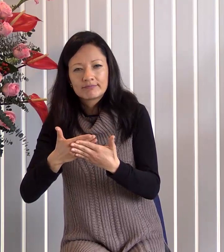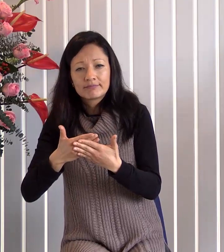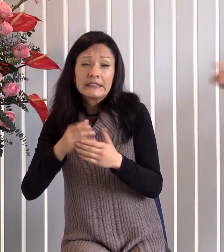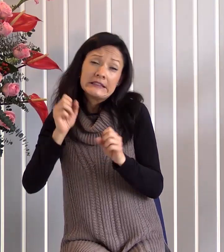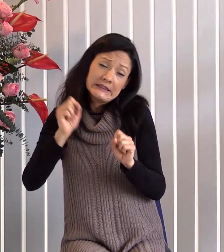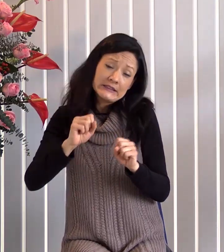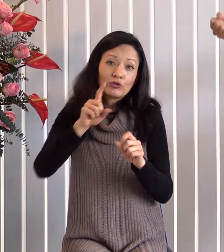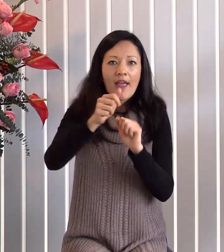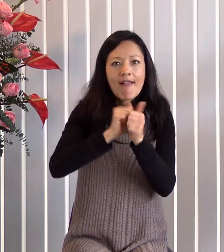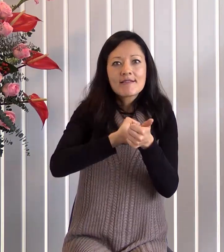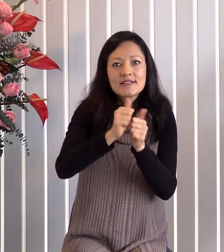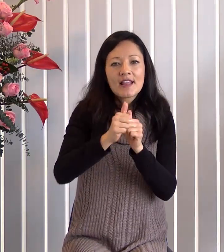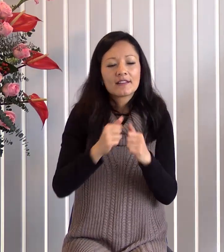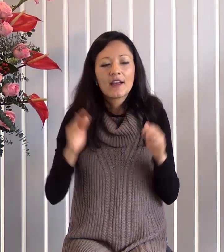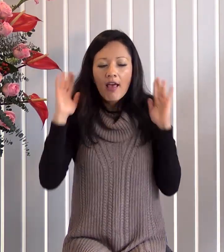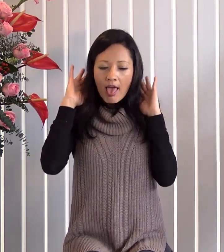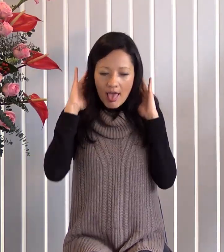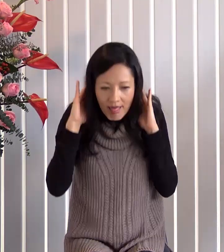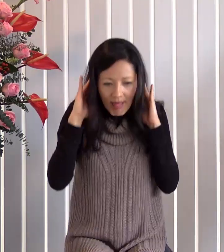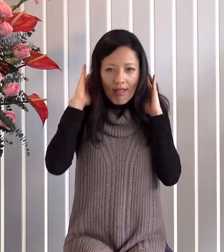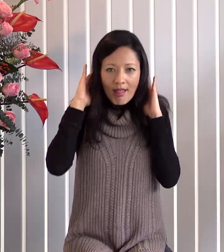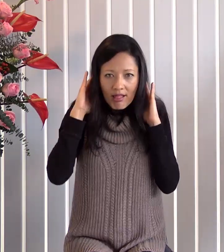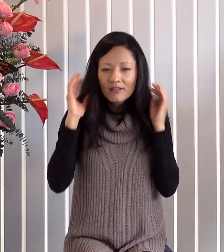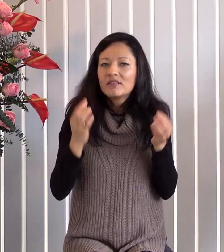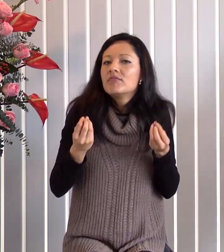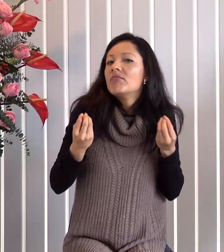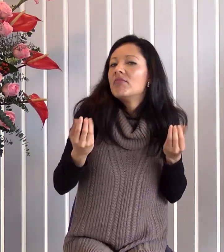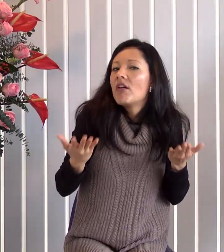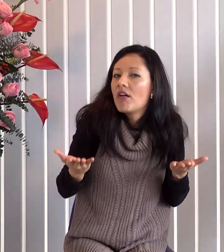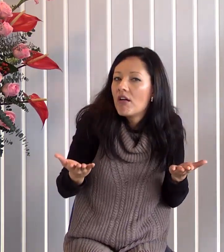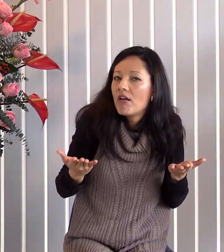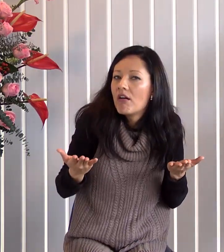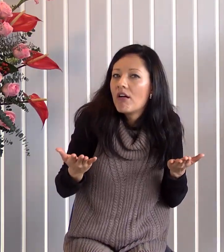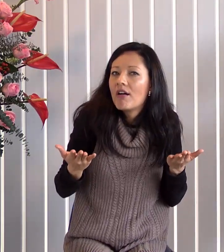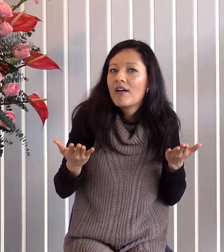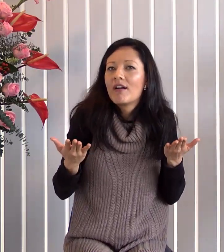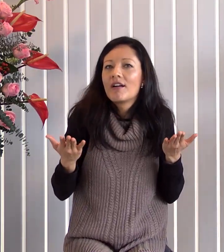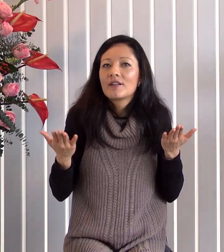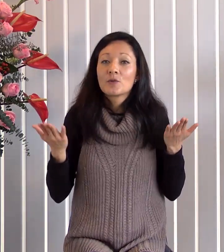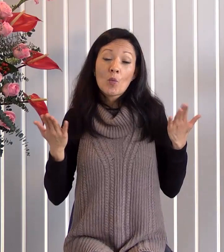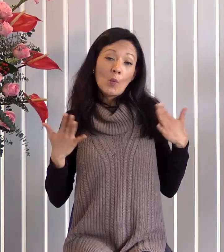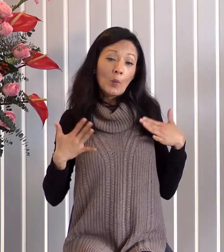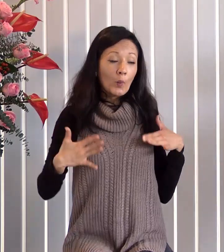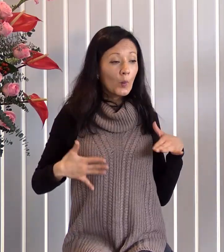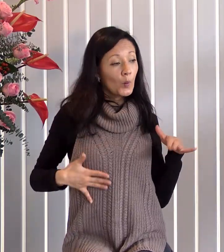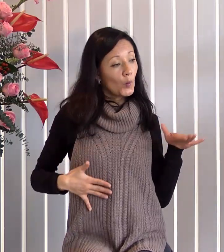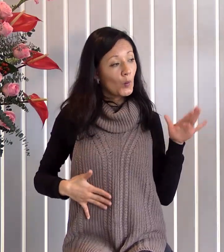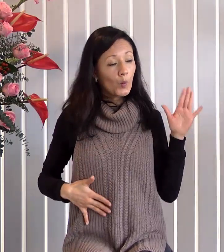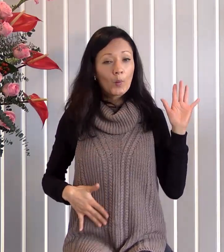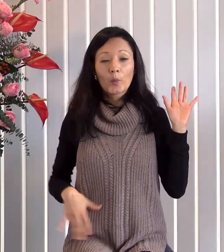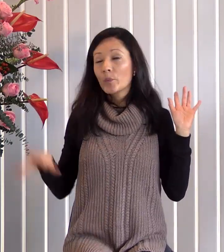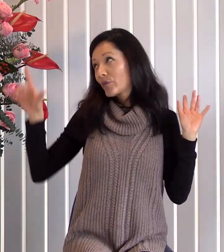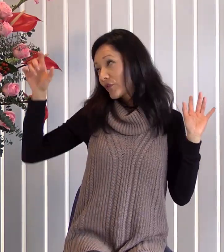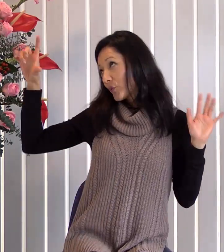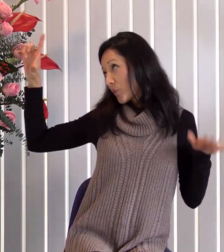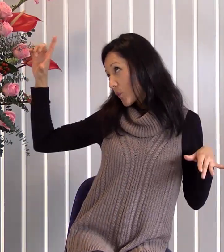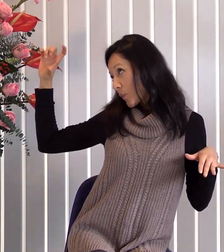Sí, usted va al gimnasio y hace ahí abdominales. ¿Y para qué? Ay, para sacarse